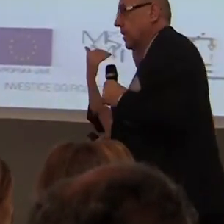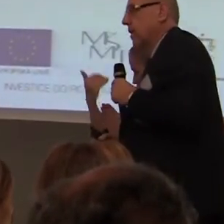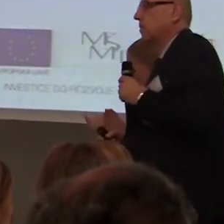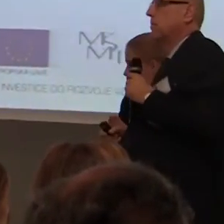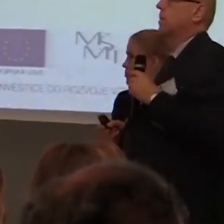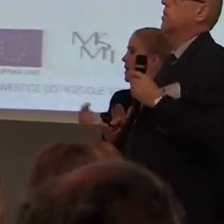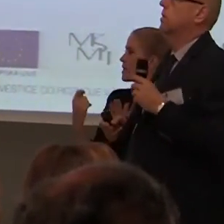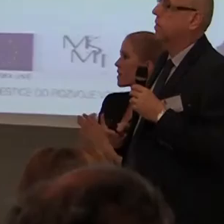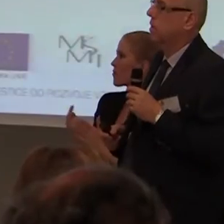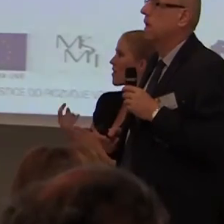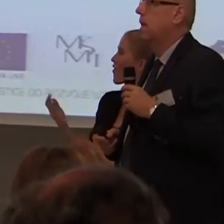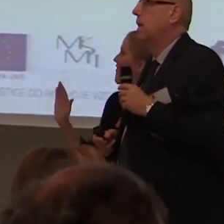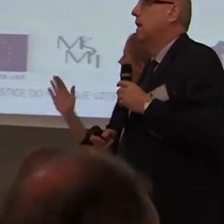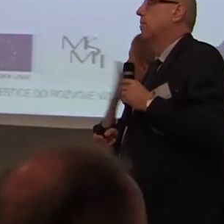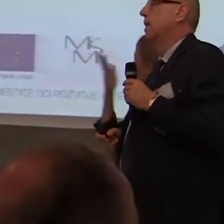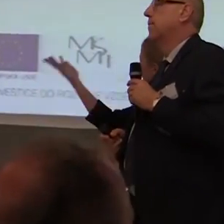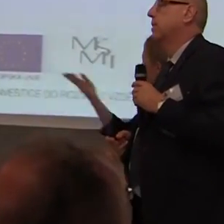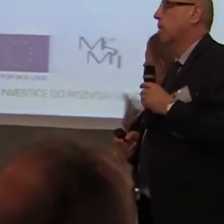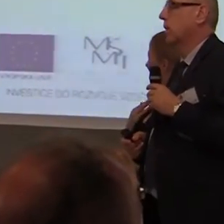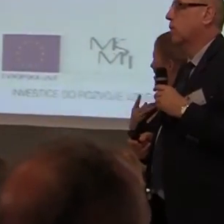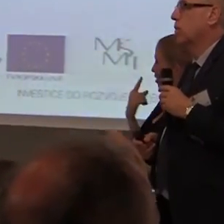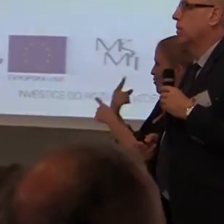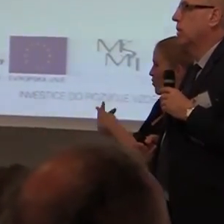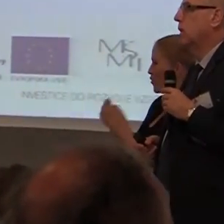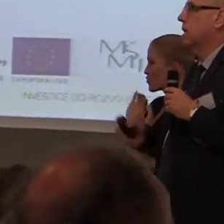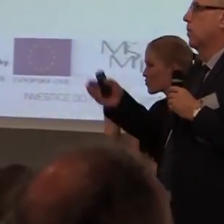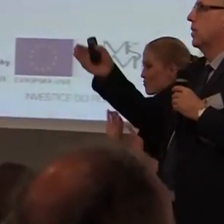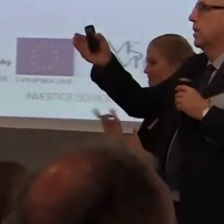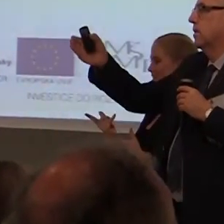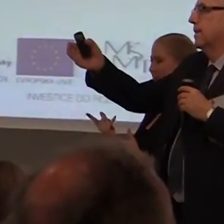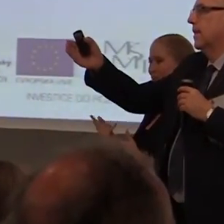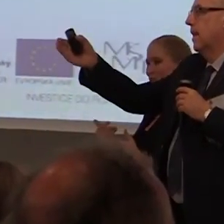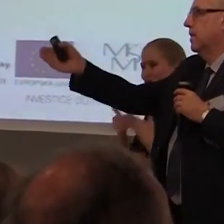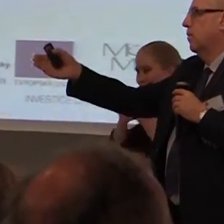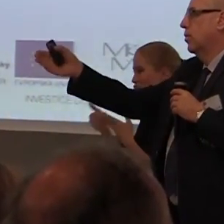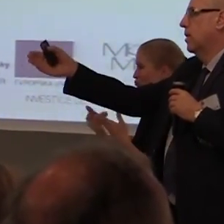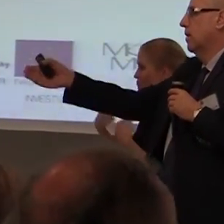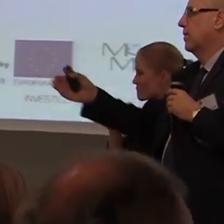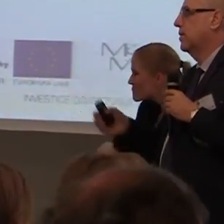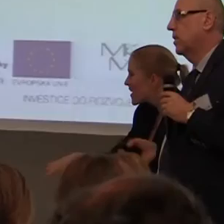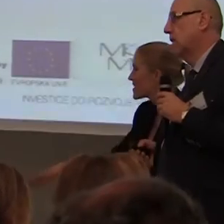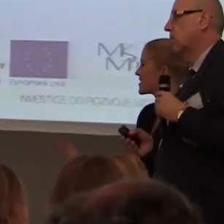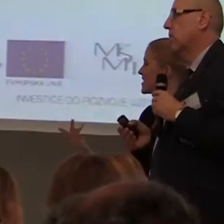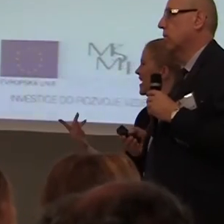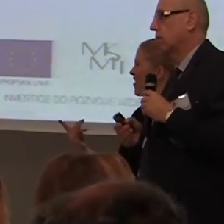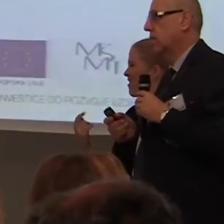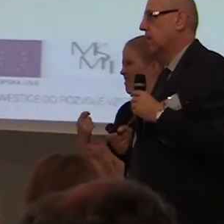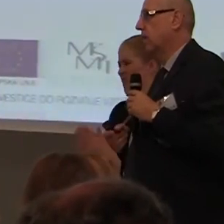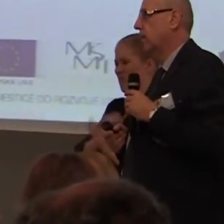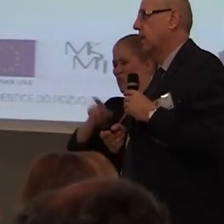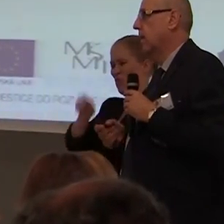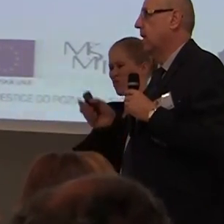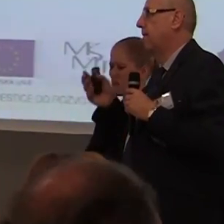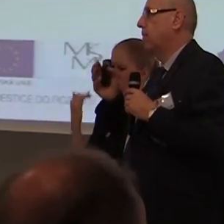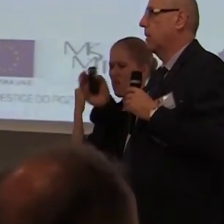vrchnosti daná milost či benefit pro nějakou skupinu lidí, kterou ten sedlácký učitel v té třídě nakonec odře na